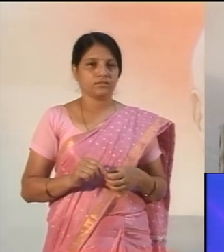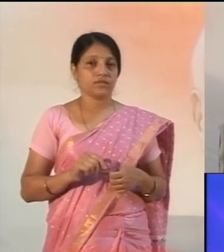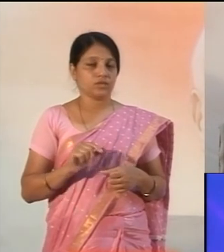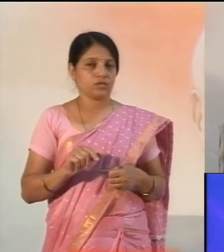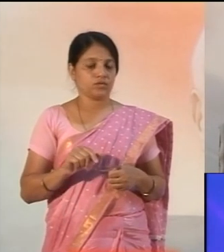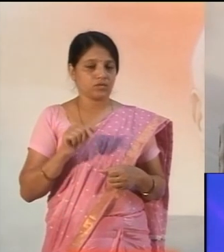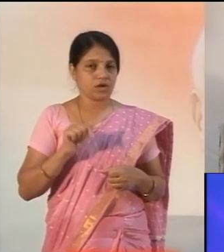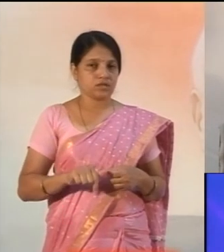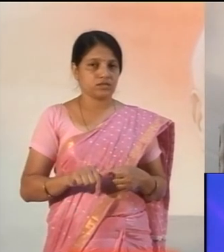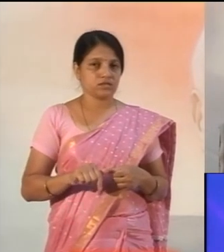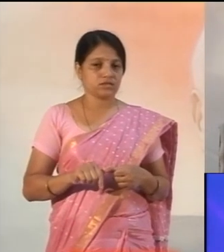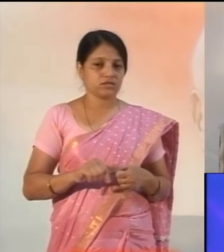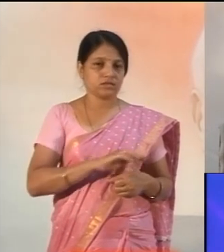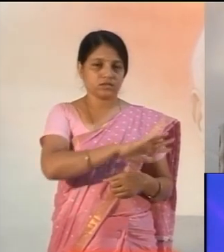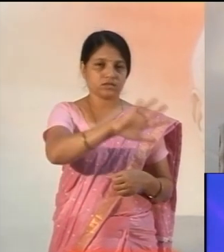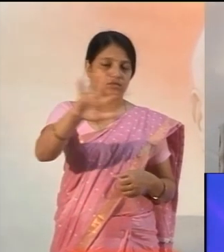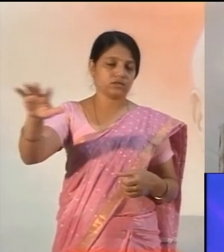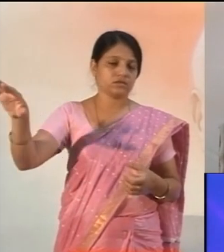करें